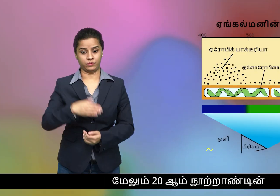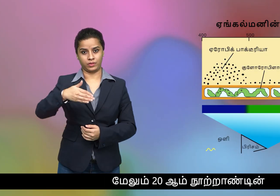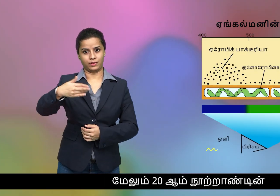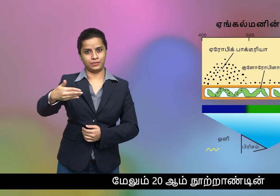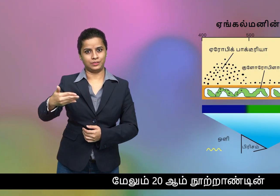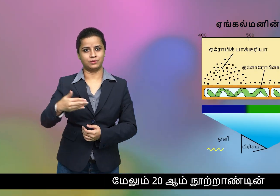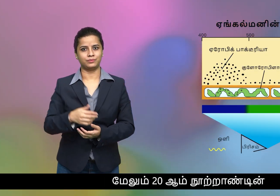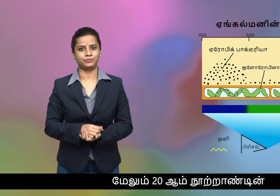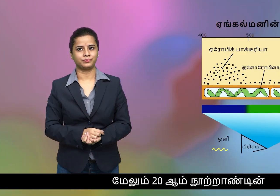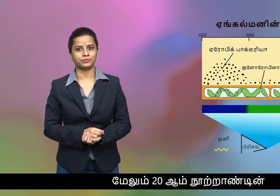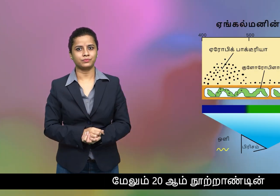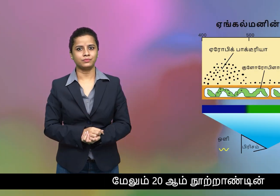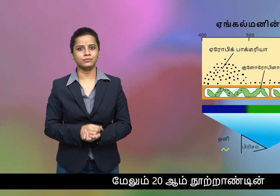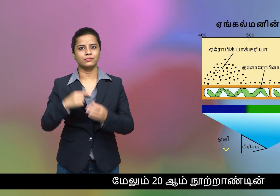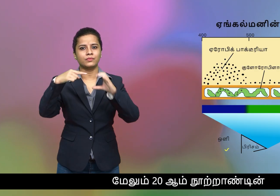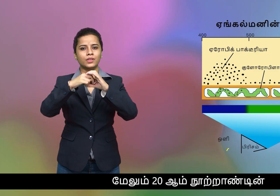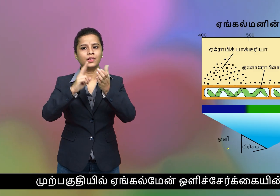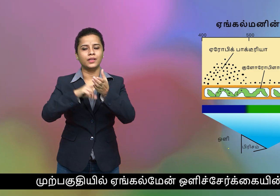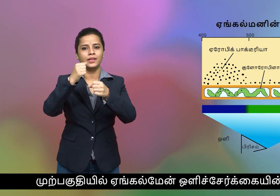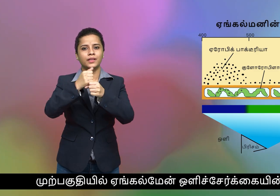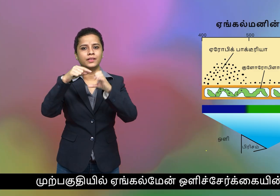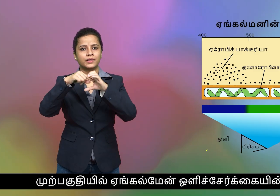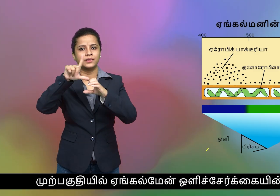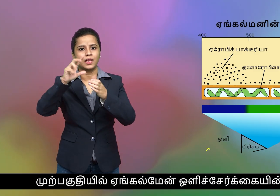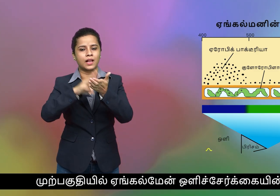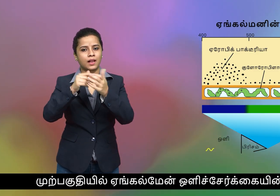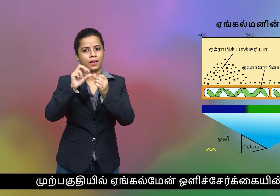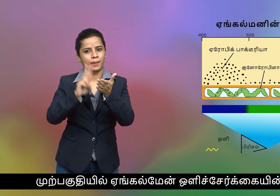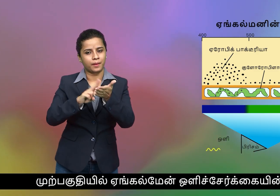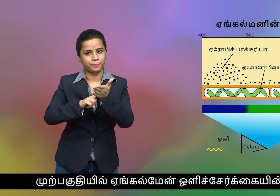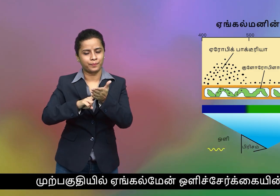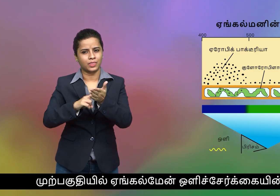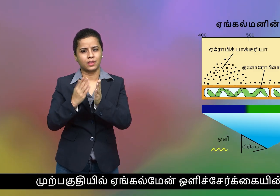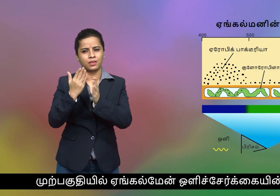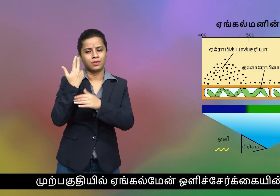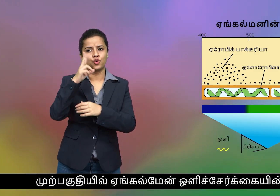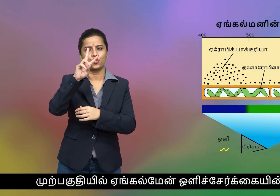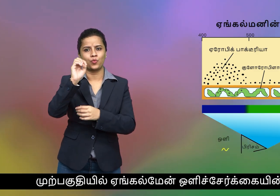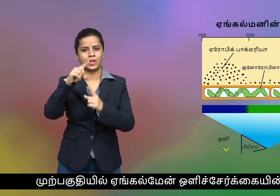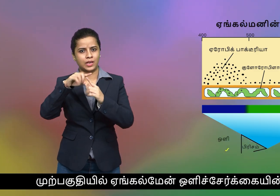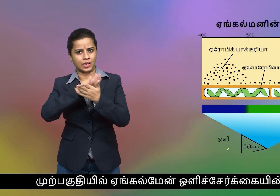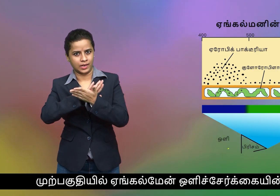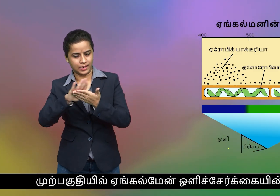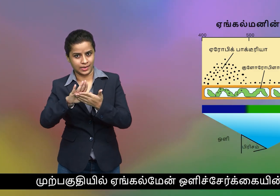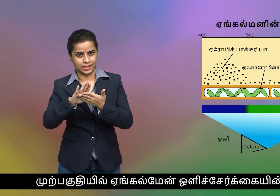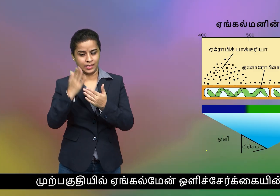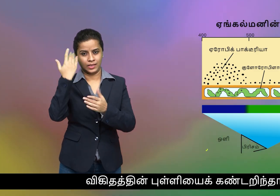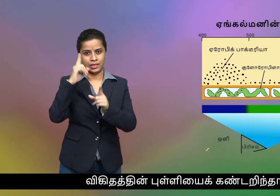மேலும் 20ஆம் நூற்றாண்டில் முற்பகுதியில் ஏங்கல்மேன் ஒளிச்சேர்க்கையின் அதிகபட்ச